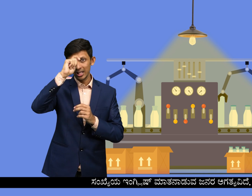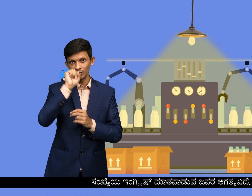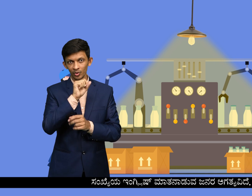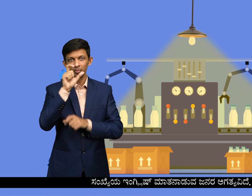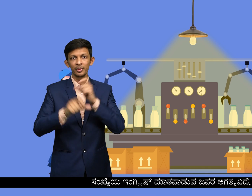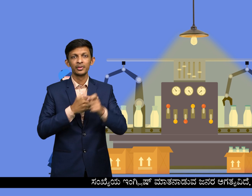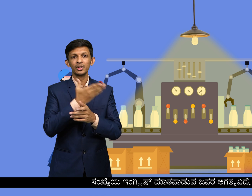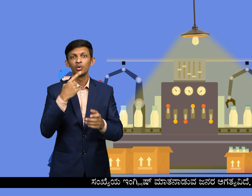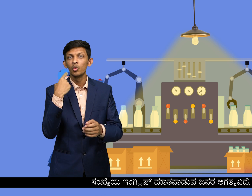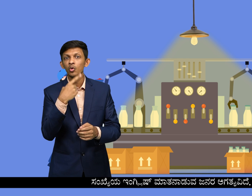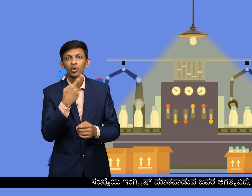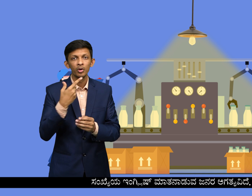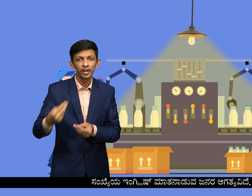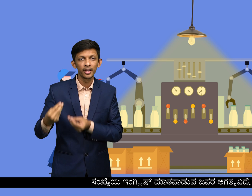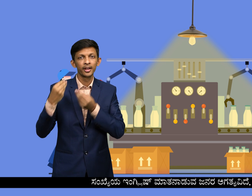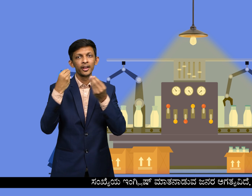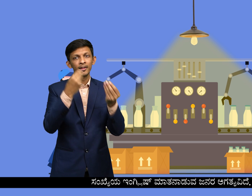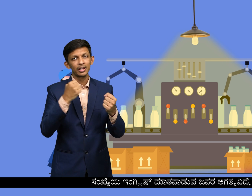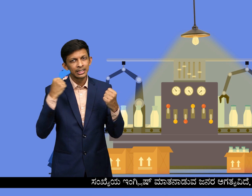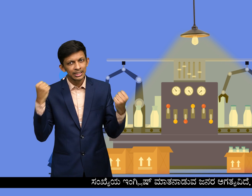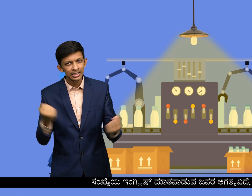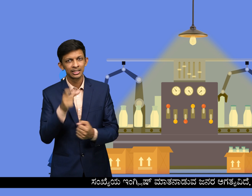ಇಂಗ್ಲಿಷ್ ಮಾತನಾಡುವ ಜನರು ಅಗತ್ಯವಿದೆ.